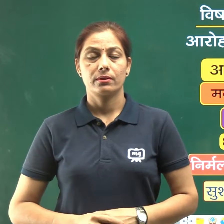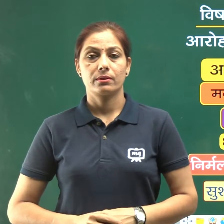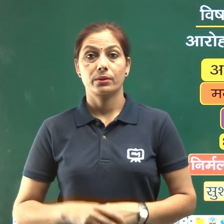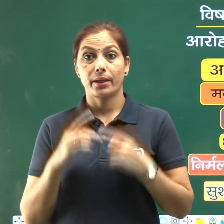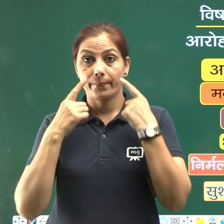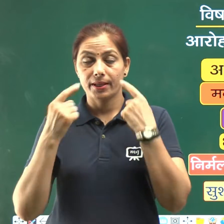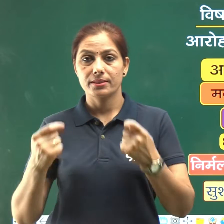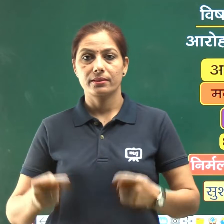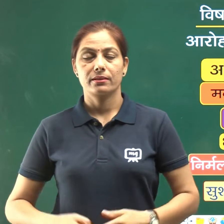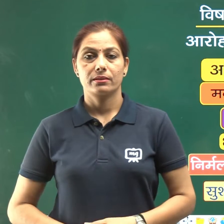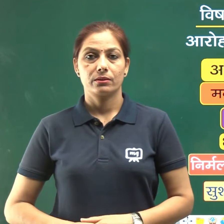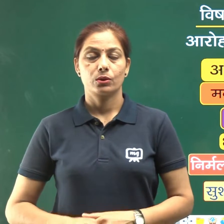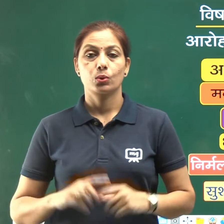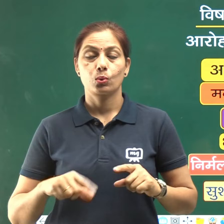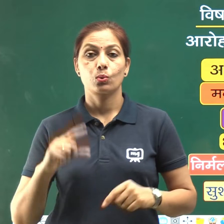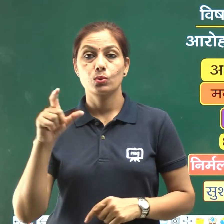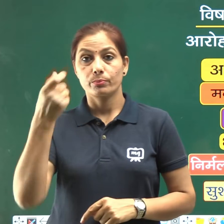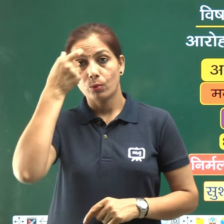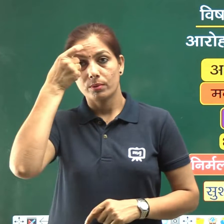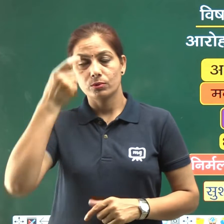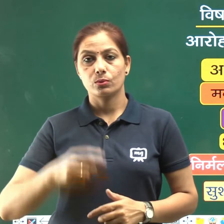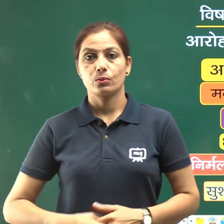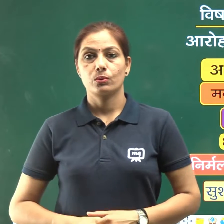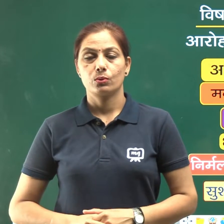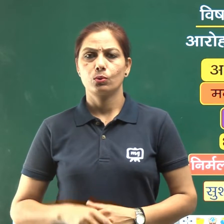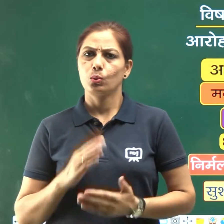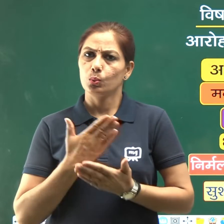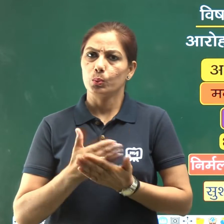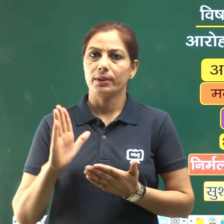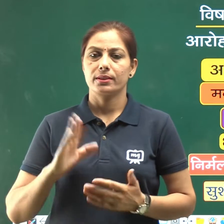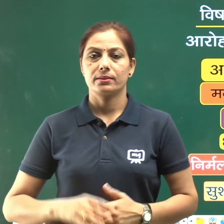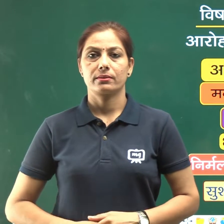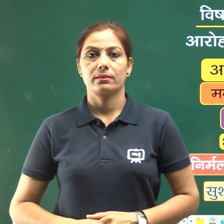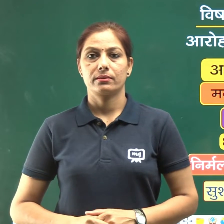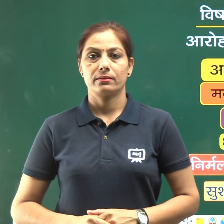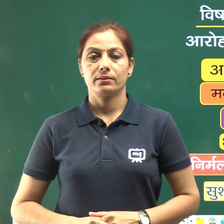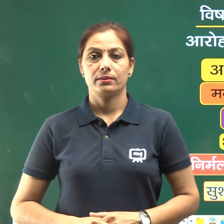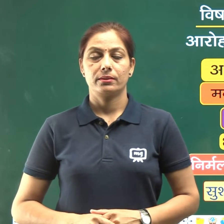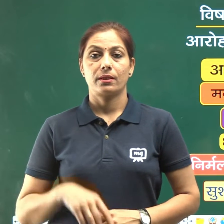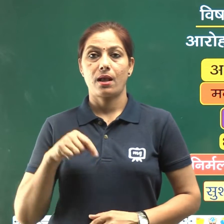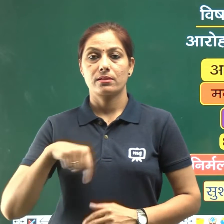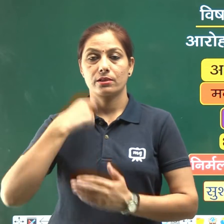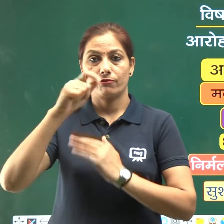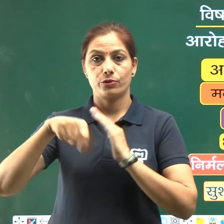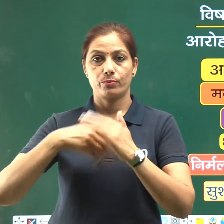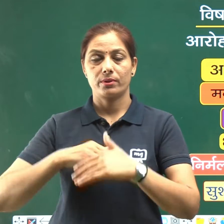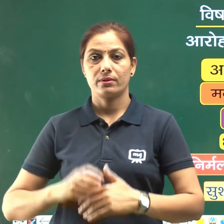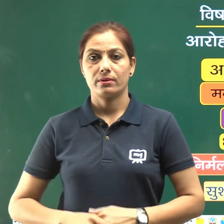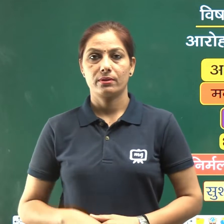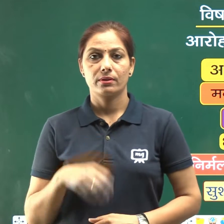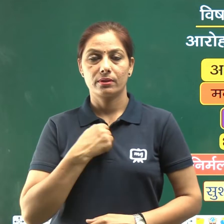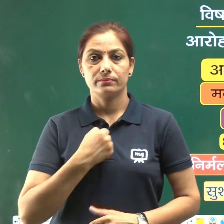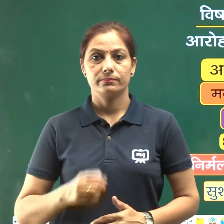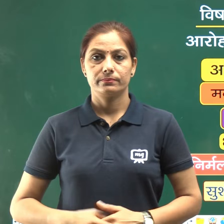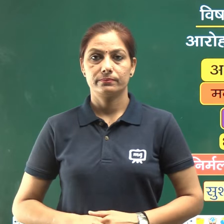प्रयास करें तो उस समस्या को दूर किया जा सकता है। आज के वीडियो में